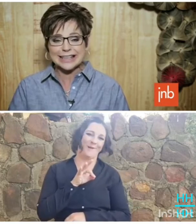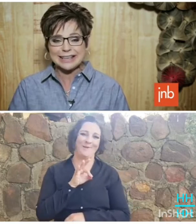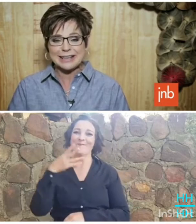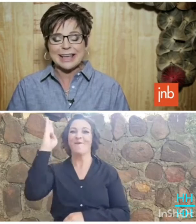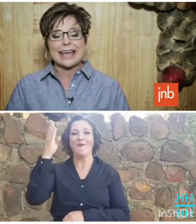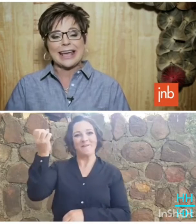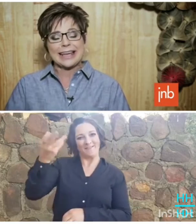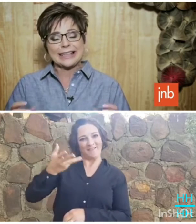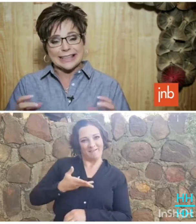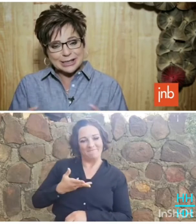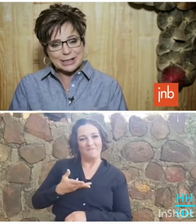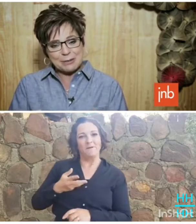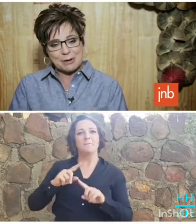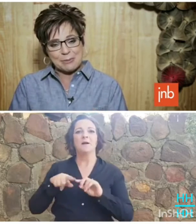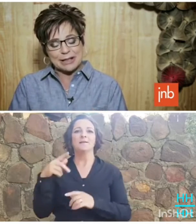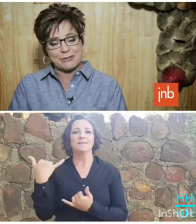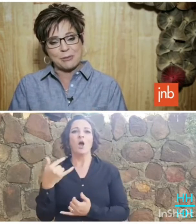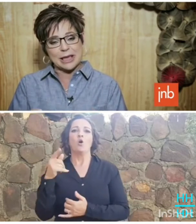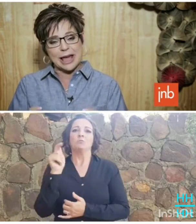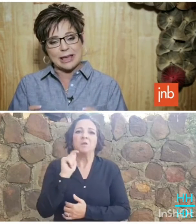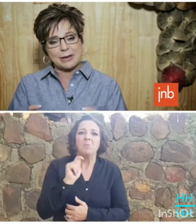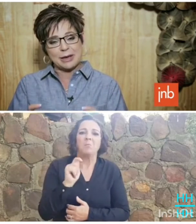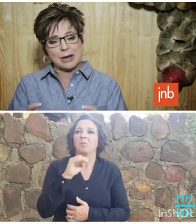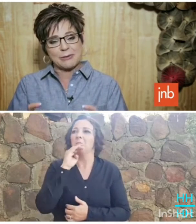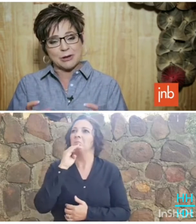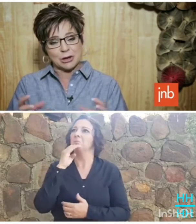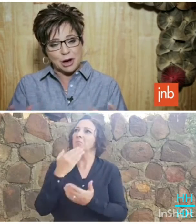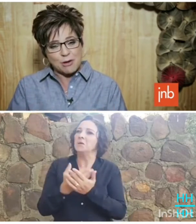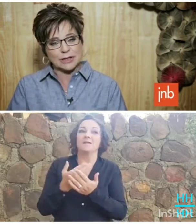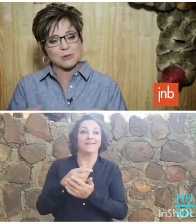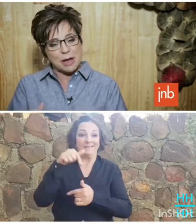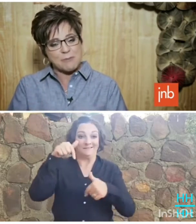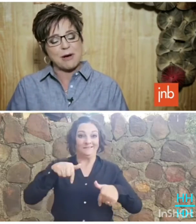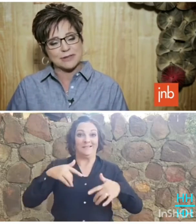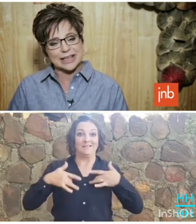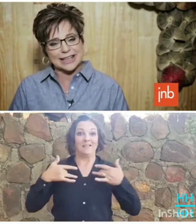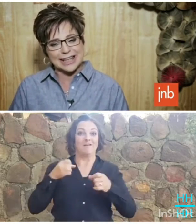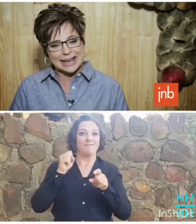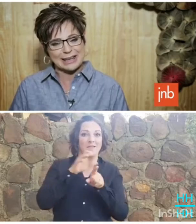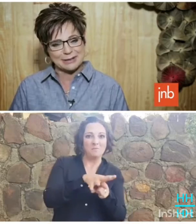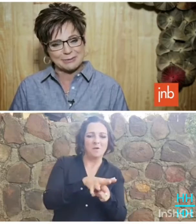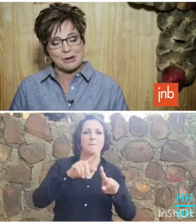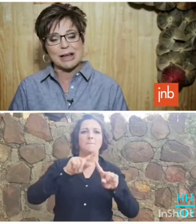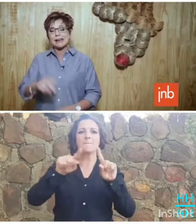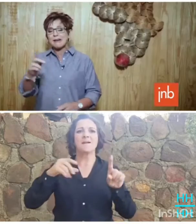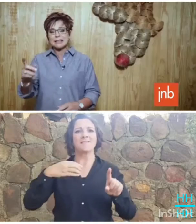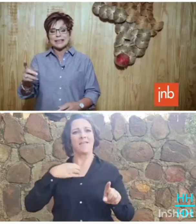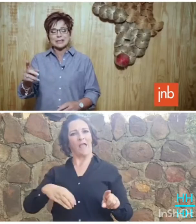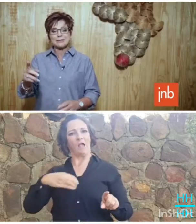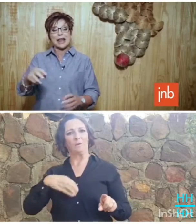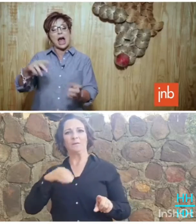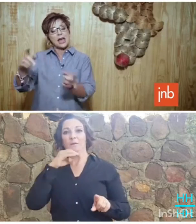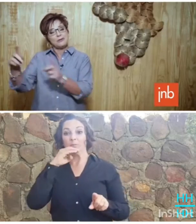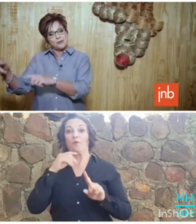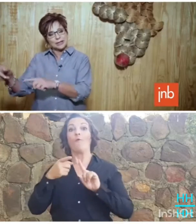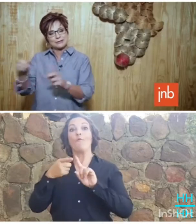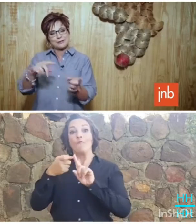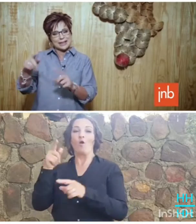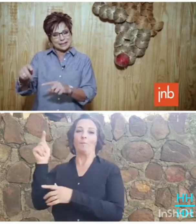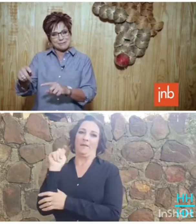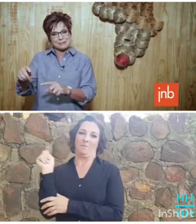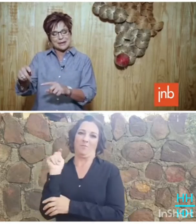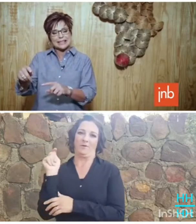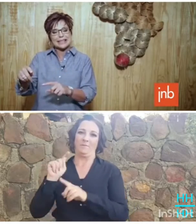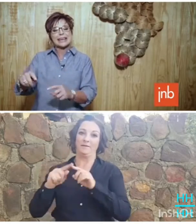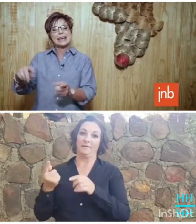die gekies nie en dis die temperament waarmee jy vertrouw was om een inpakverskil in die reelewe te maak. Karakter is nou weer een uitvloeisel